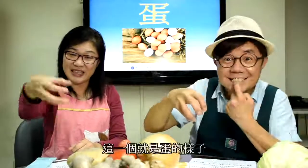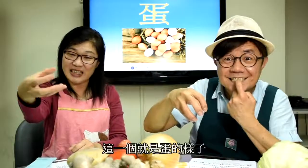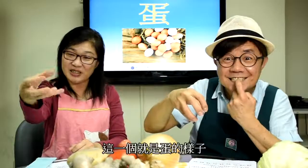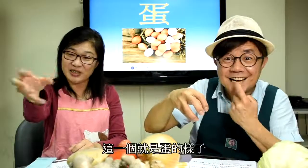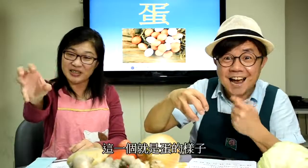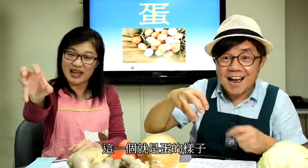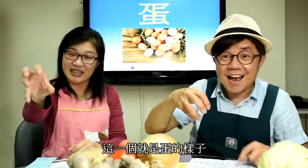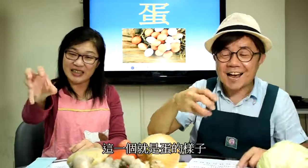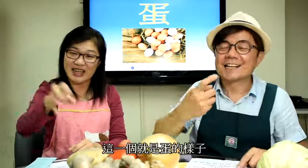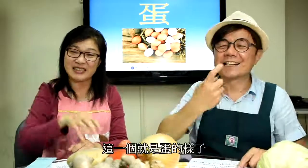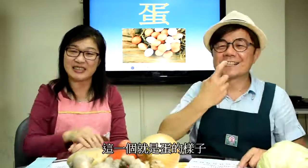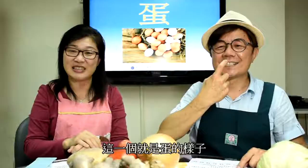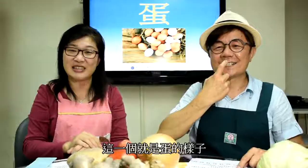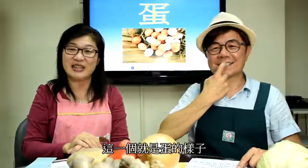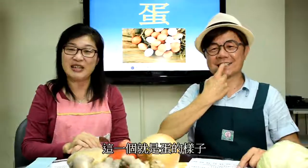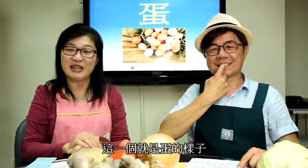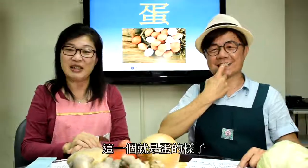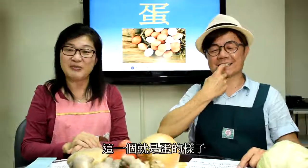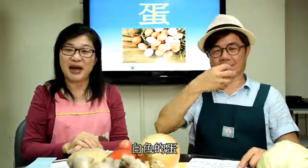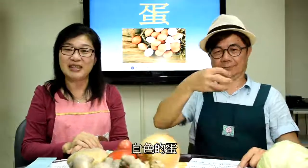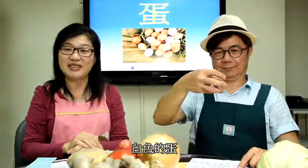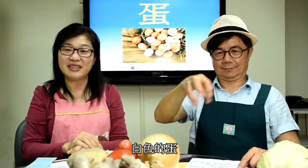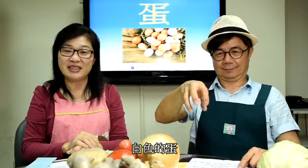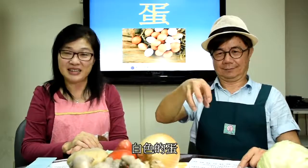就是蛋的样子，白色的蛋，